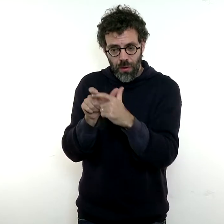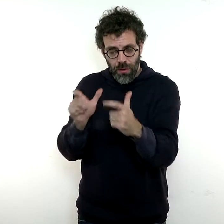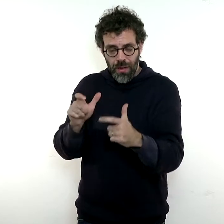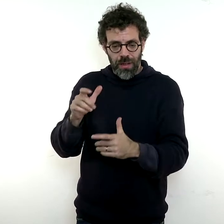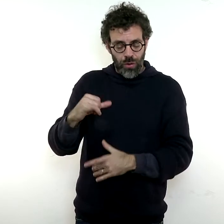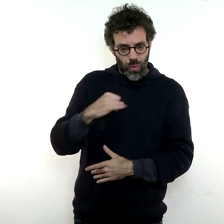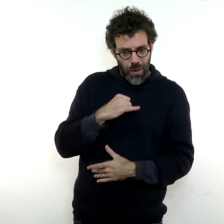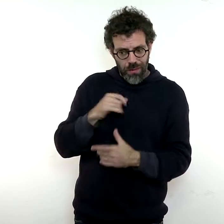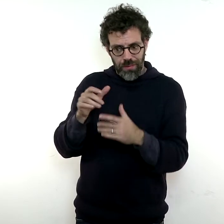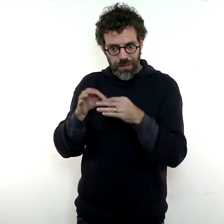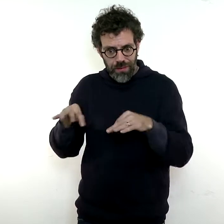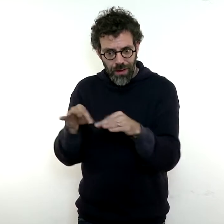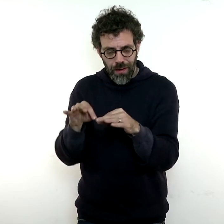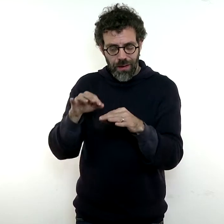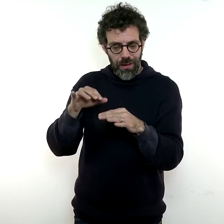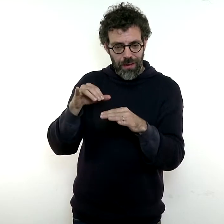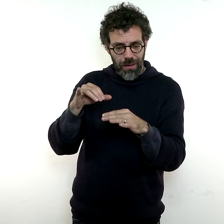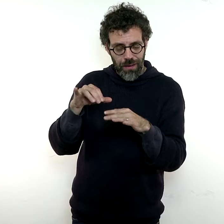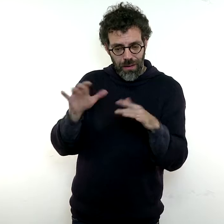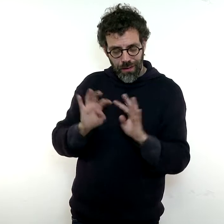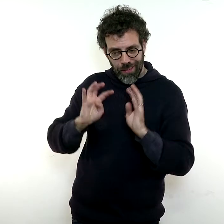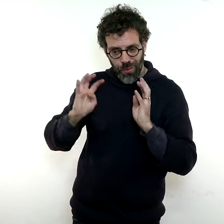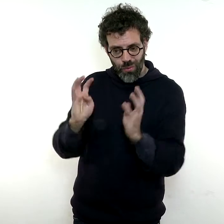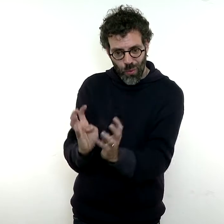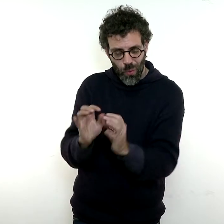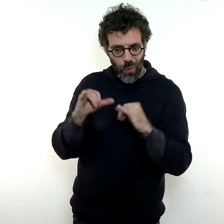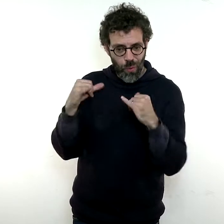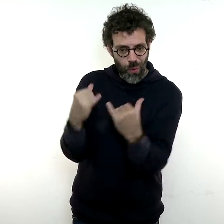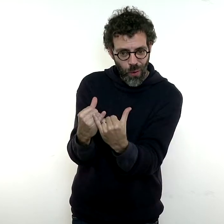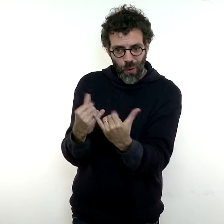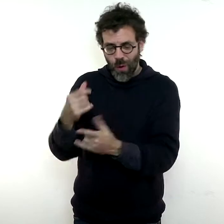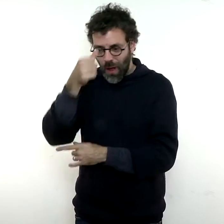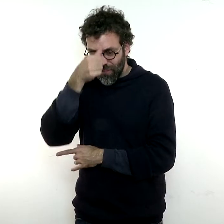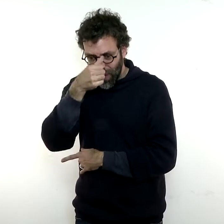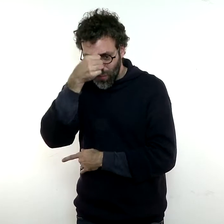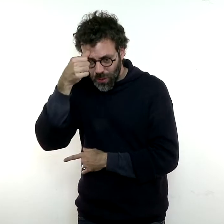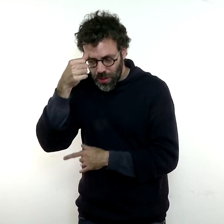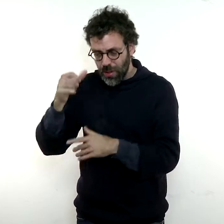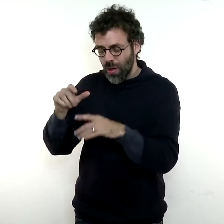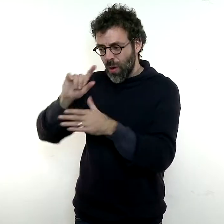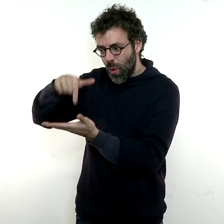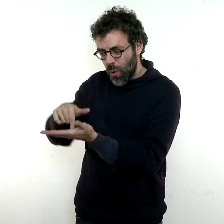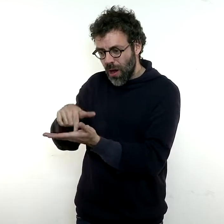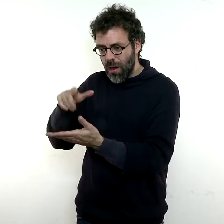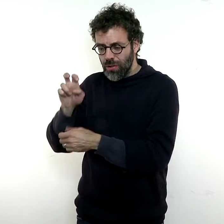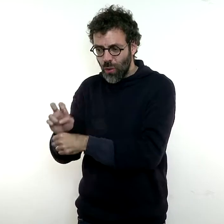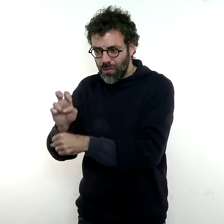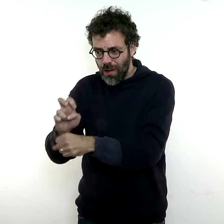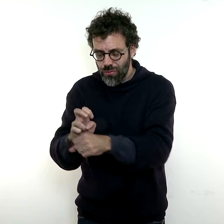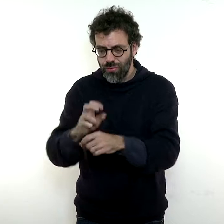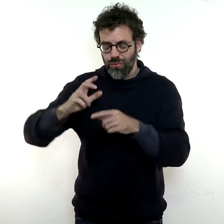mixtes, de vestiaires, d'un bureau et d'un bureau infirmerie, 3 locaux de stockage, un local atelier de réparation